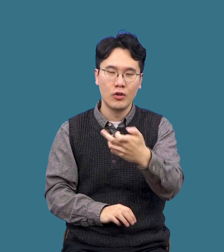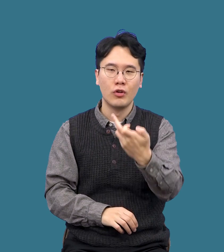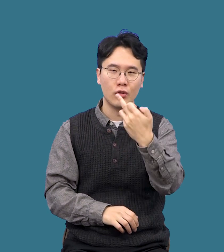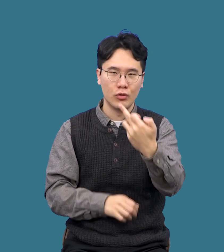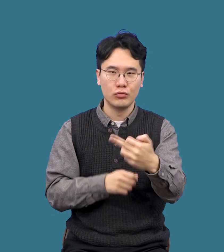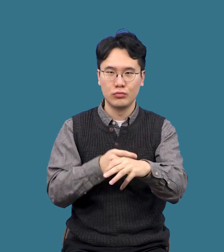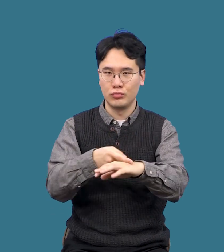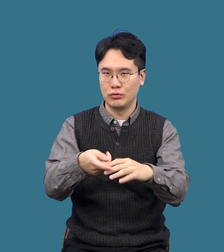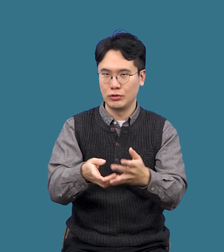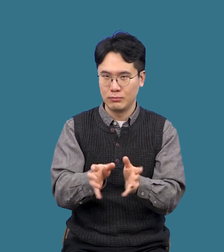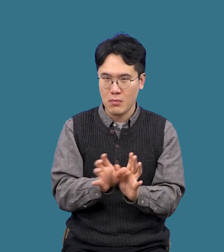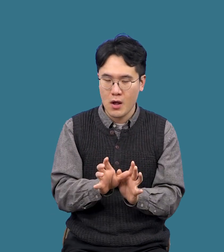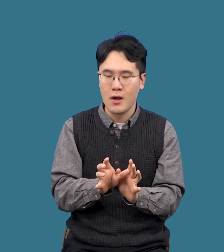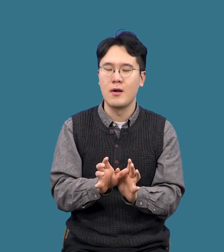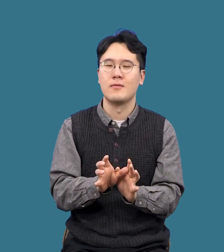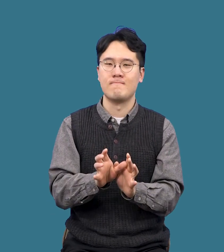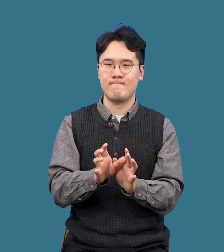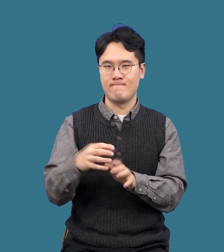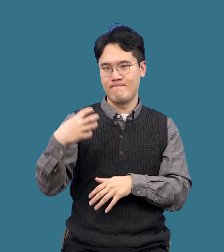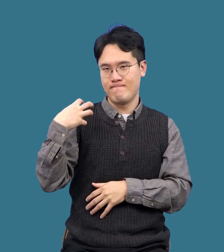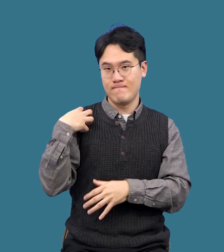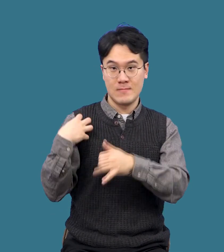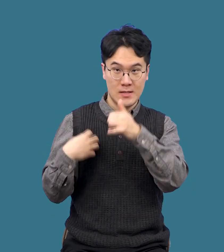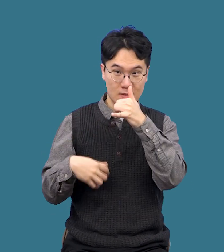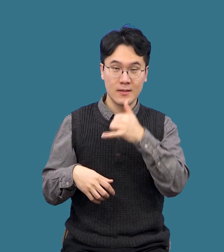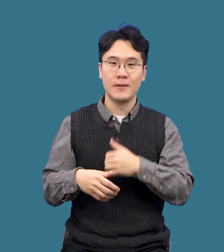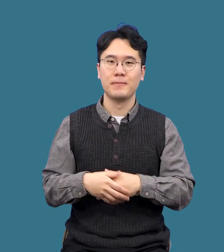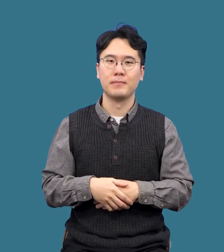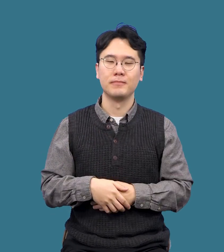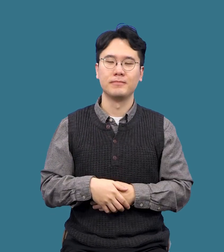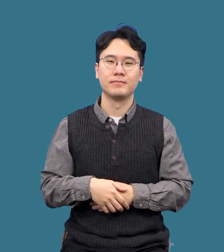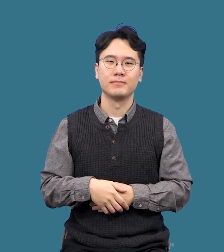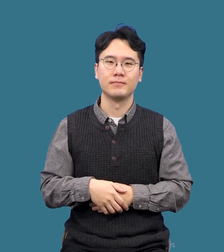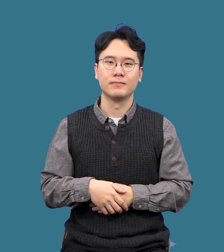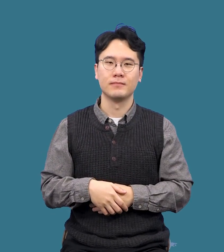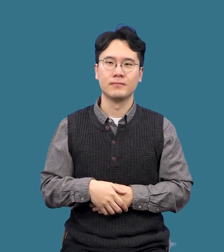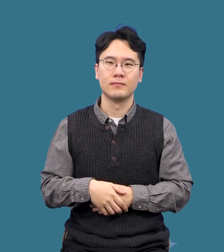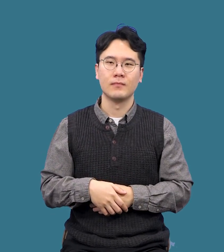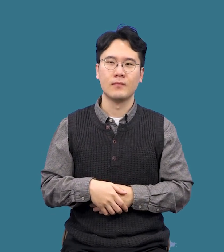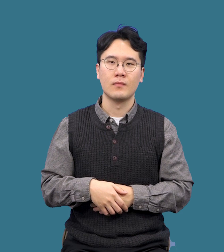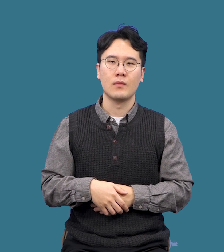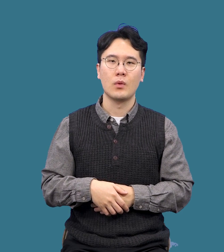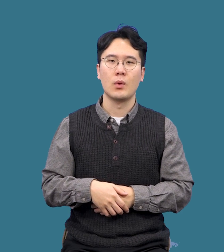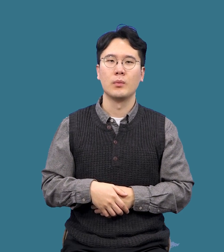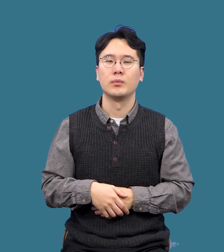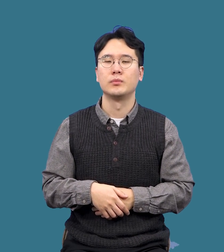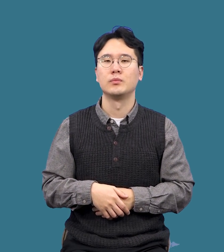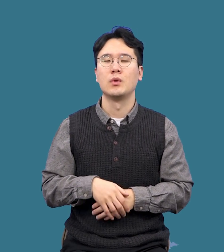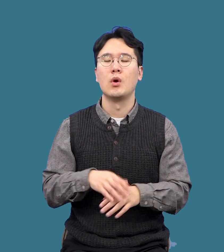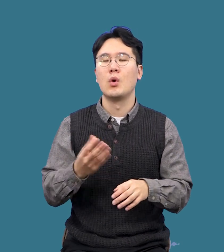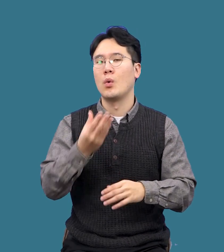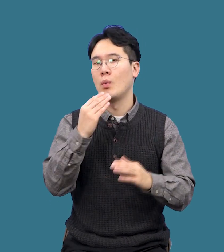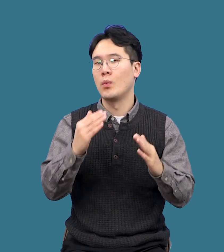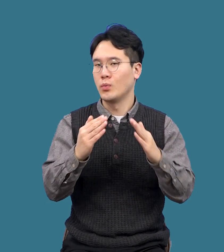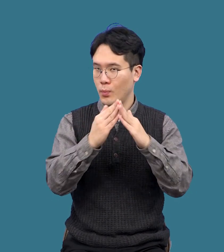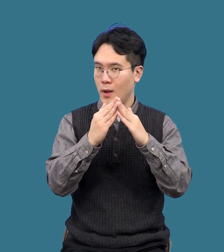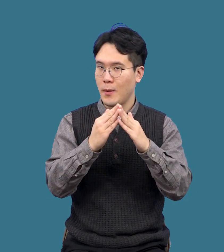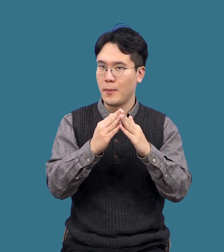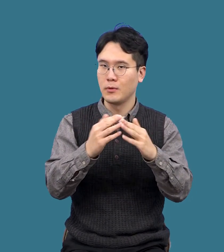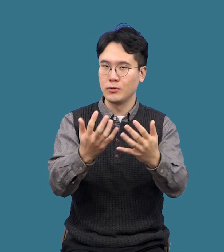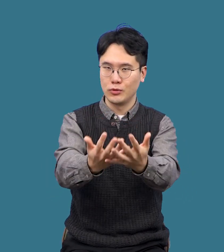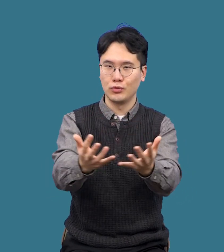배치되어 있는데 그 회막 바로 바깥을 둘러싸고 레위 자손들이 또한